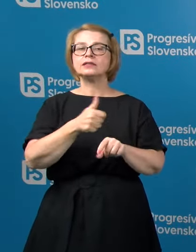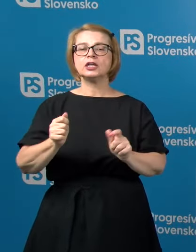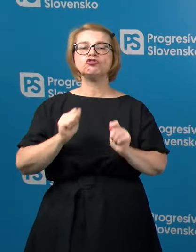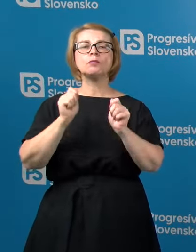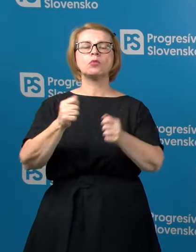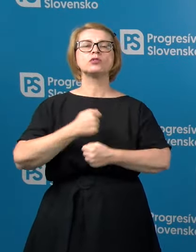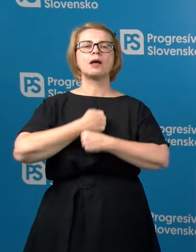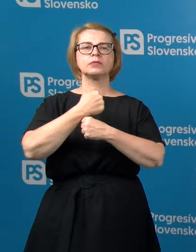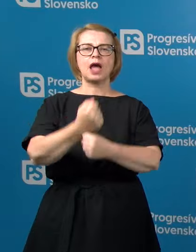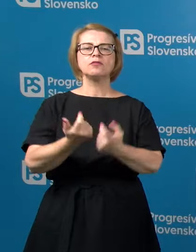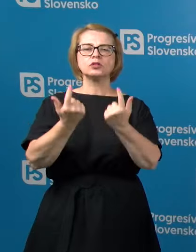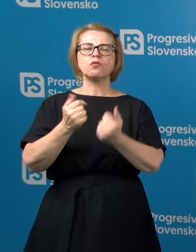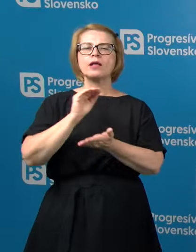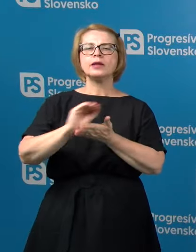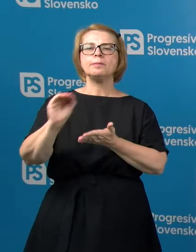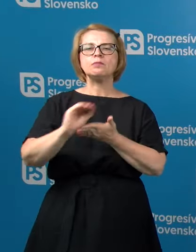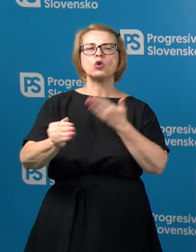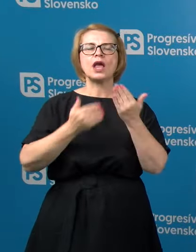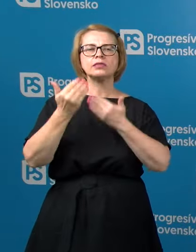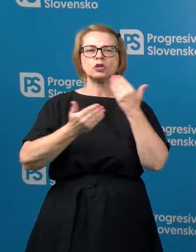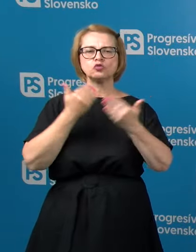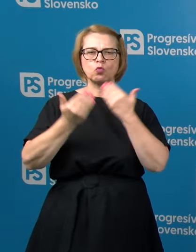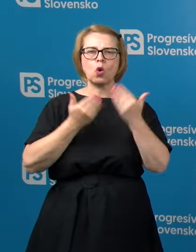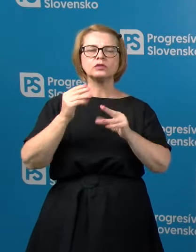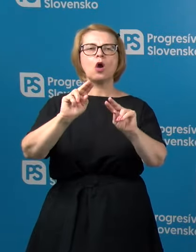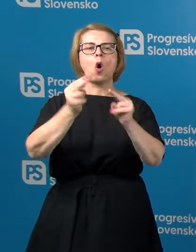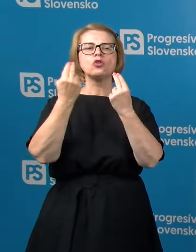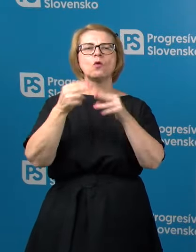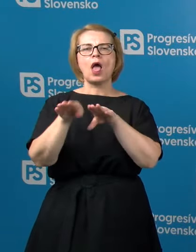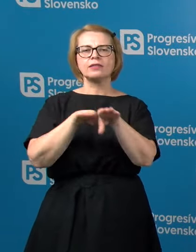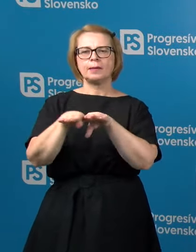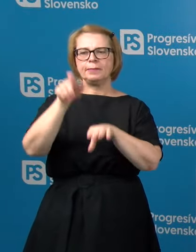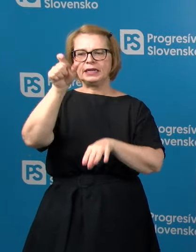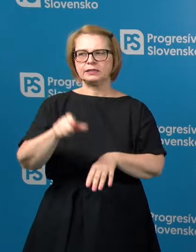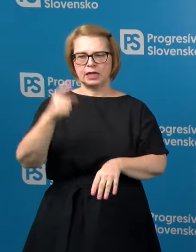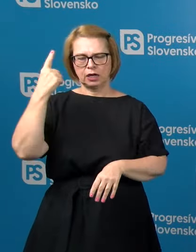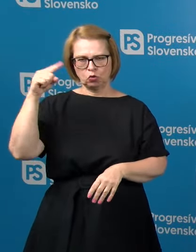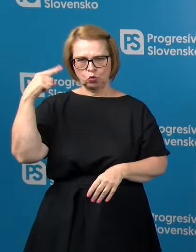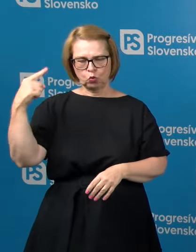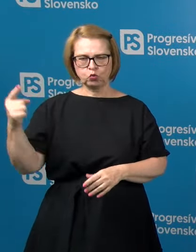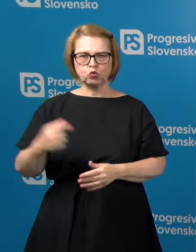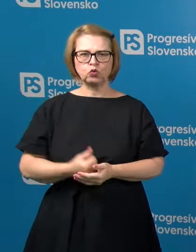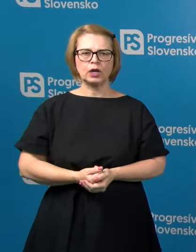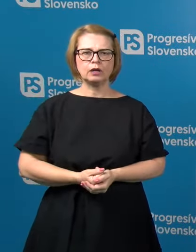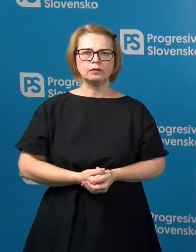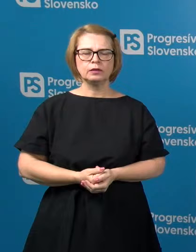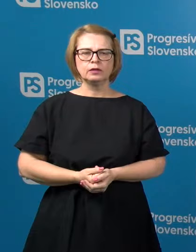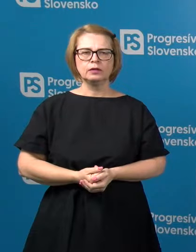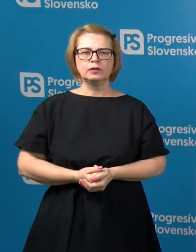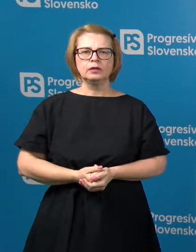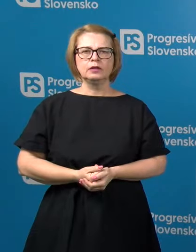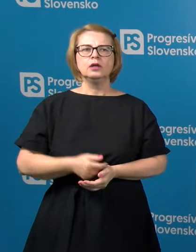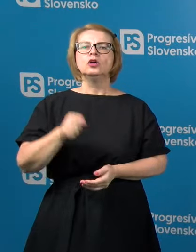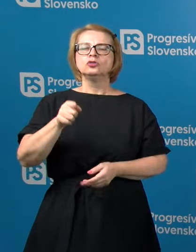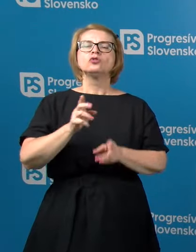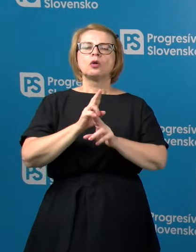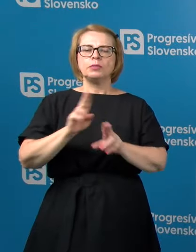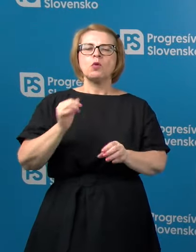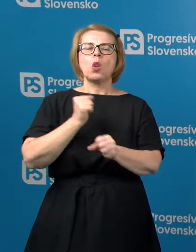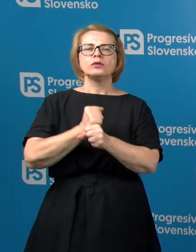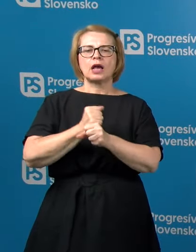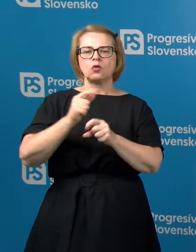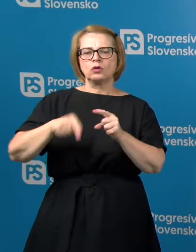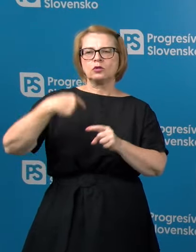podáme návrh na zvolanie mimoriadnej schôdze na odvolanie ministerky kultúry, ktorá by sa tým pádom mohla konať